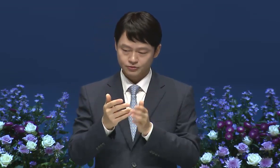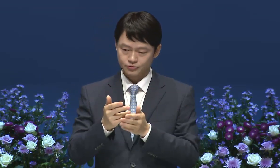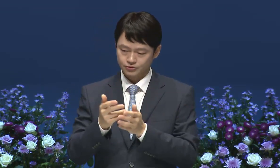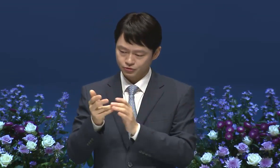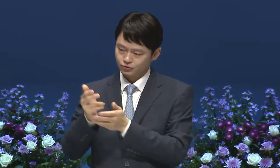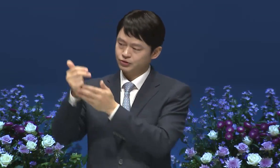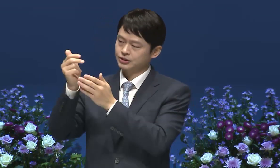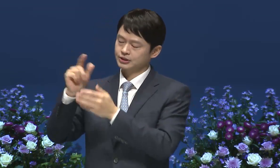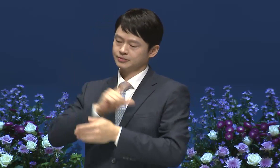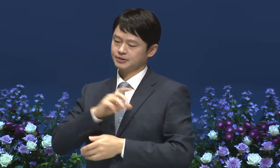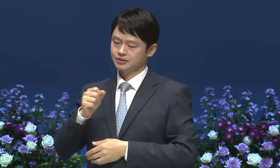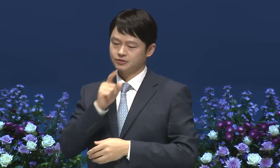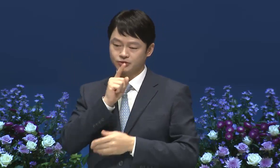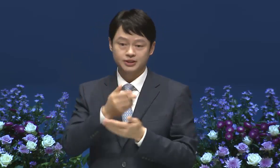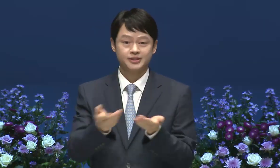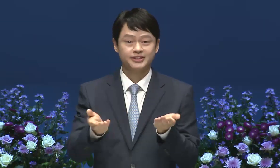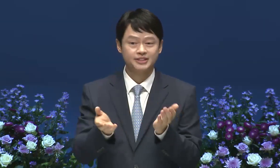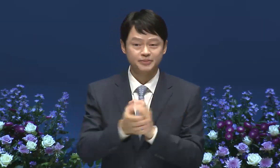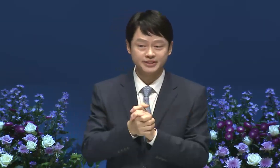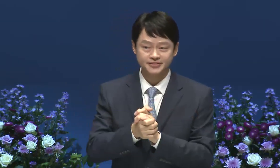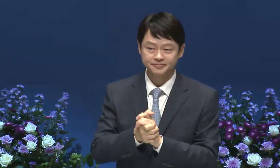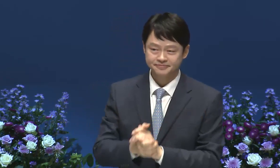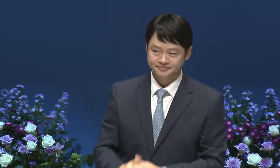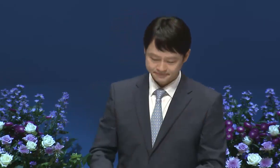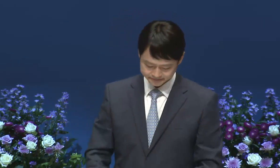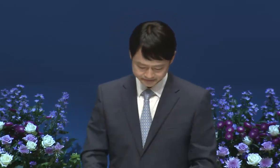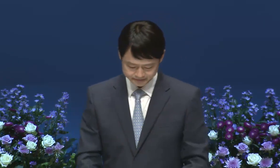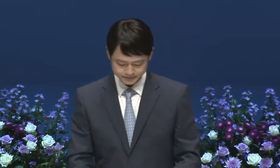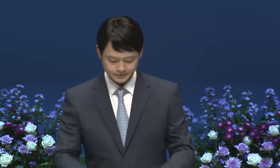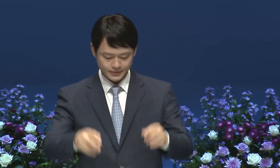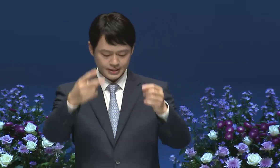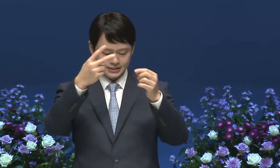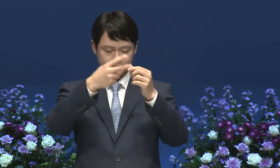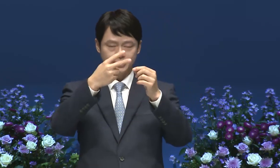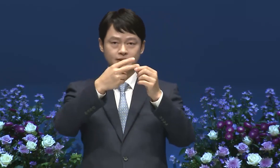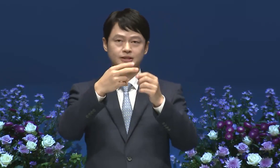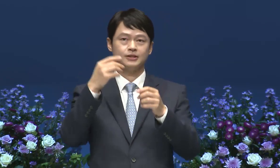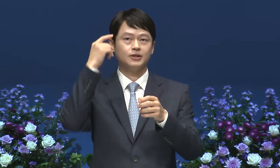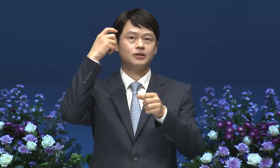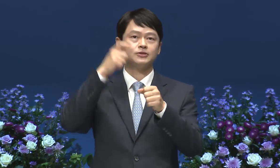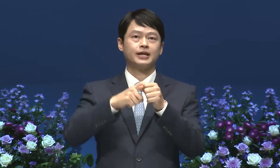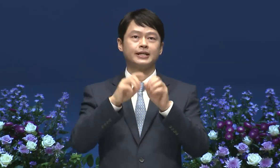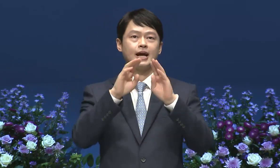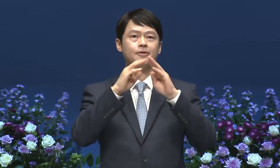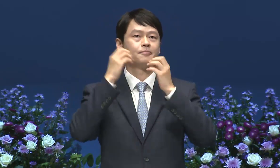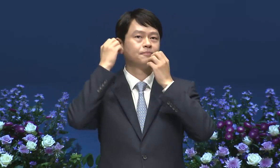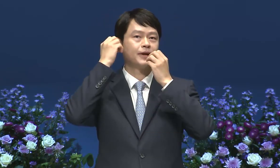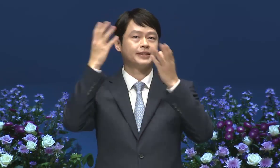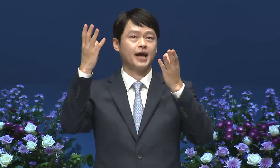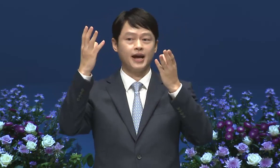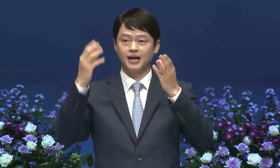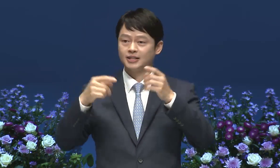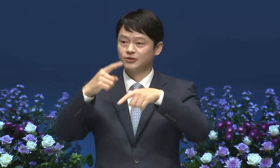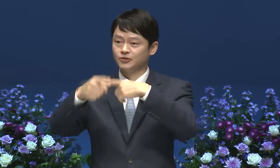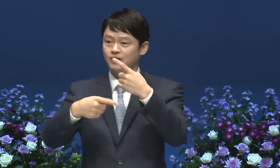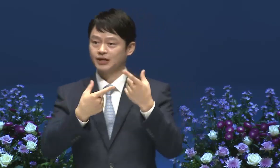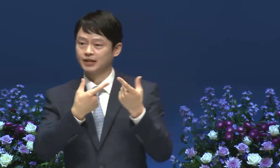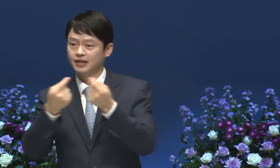하나님 나라의 확장이 되는 그리고 주 예수 그리스도에게 온전히 영광 돌리는 그리스도의 제자가 되시길 희망합니다. 두